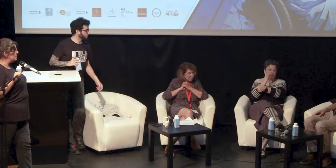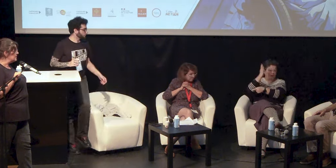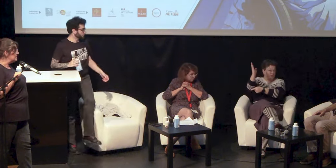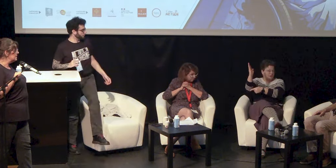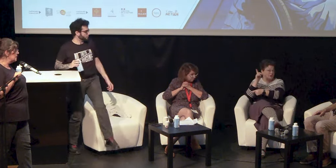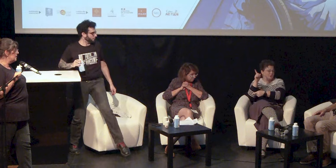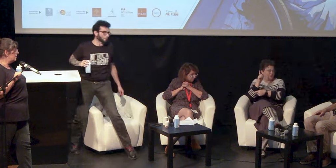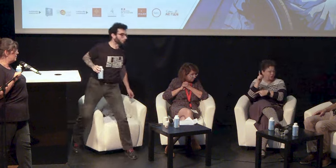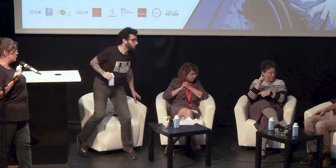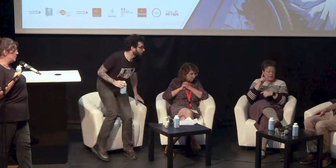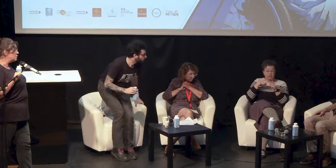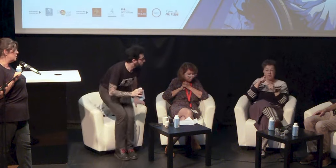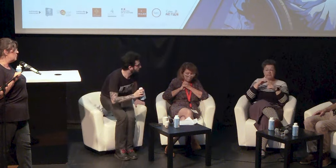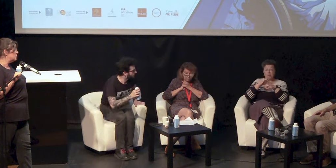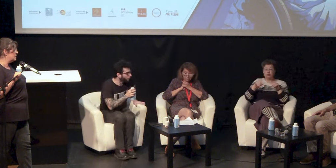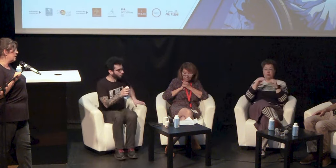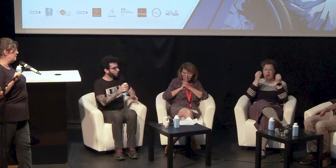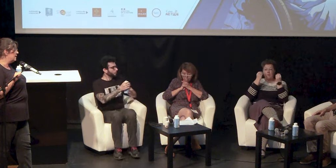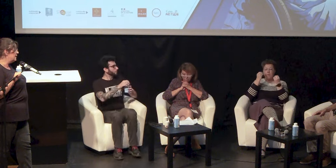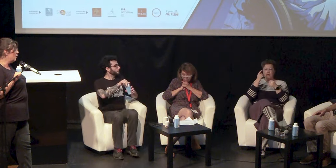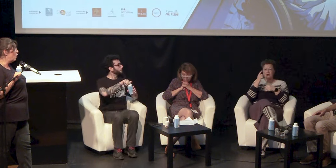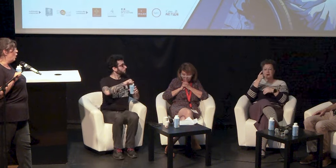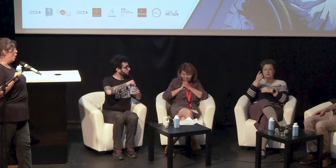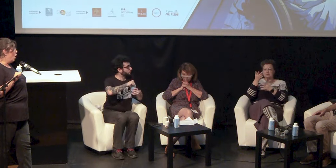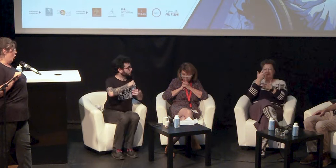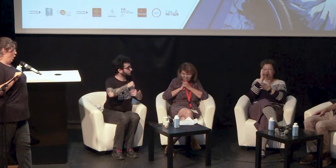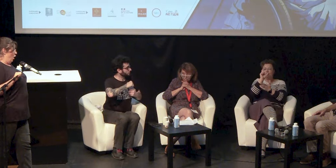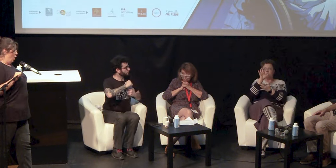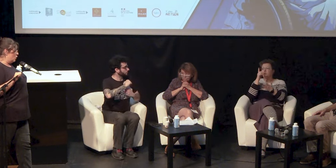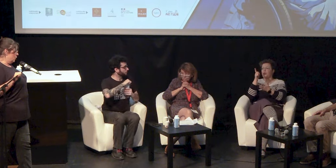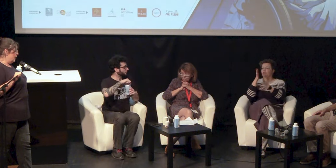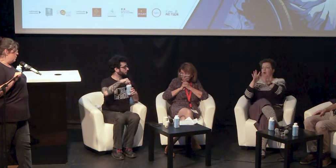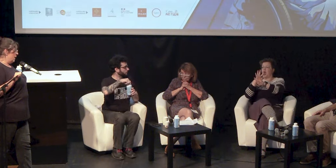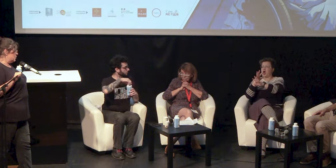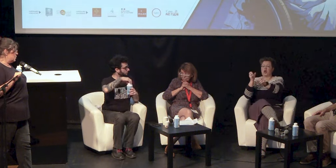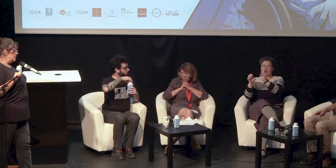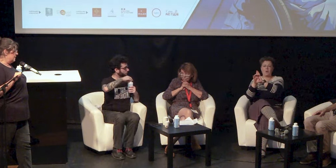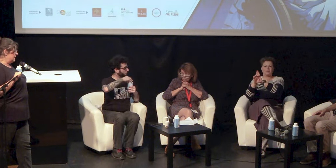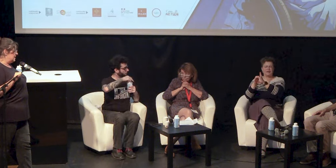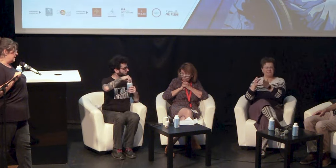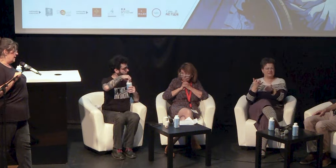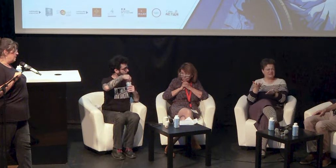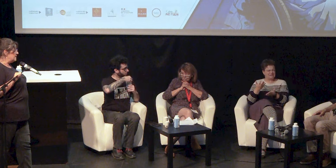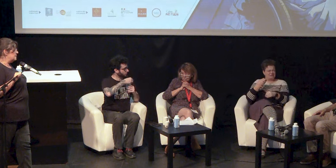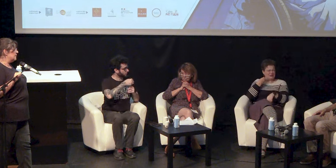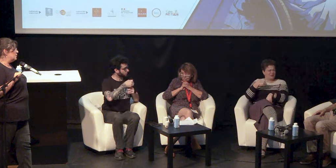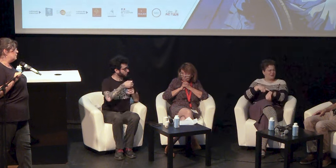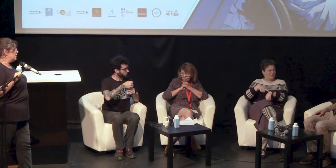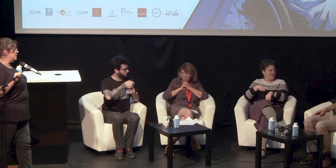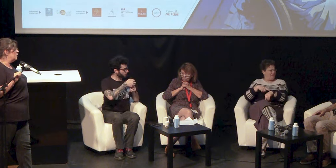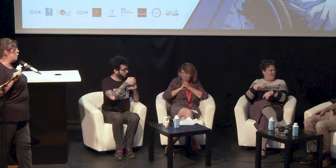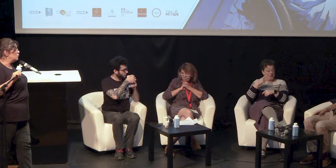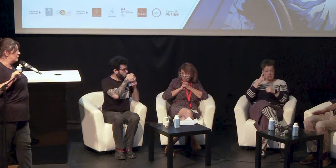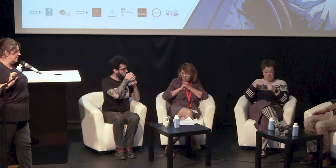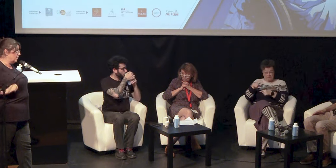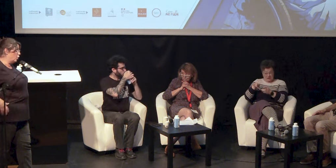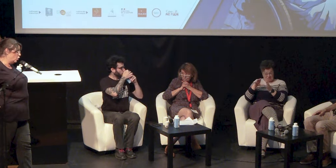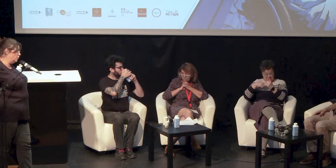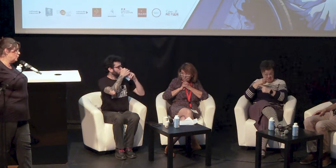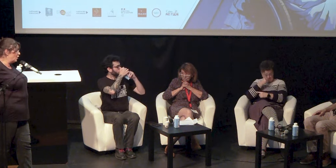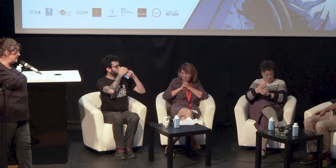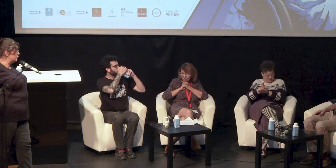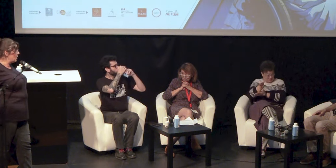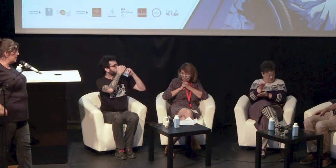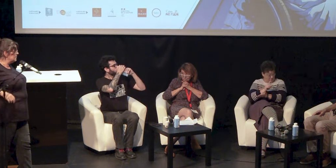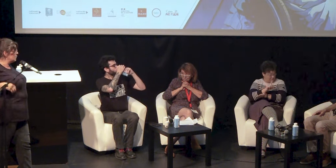Comment tu signes ?» Et je pense qu'on a besoin de travailler en collaboration aussi avec les interprètes. C'est vrai que des fois, il y a des